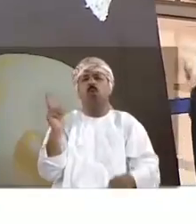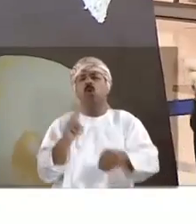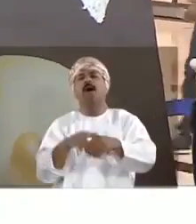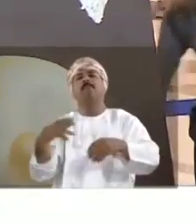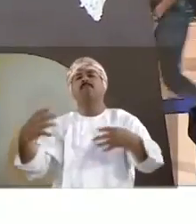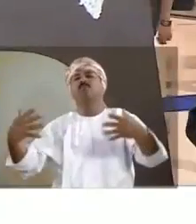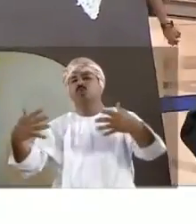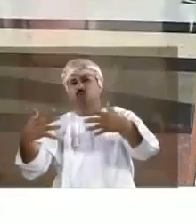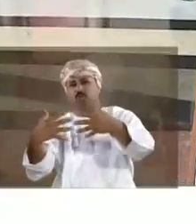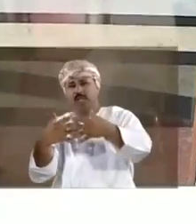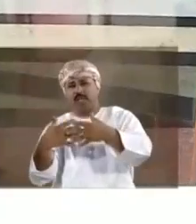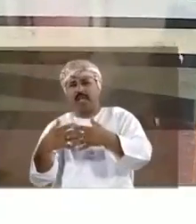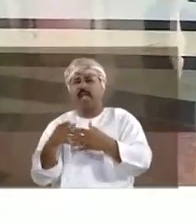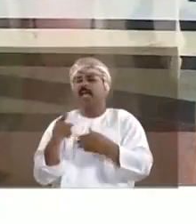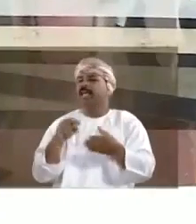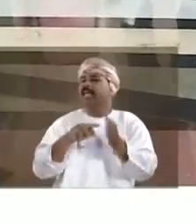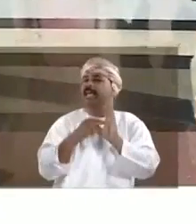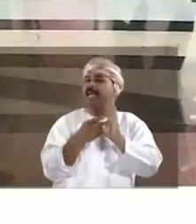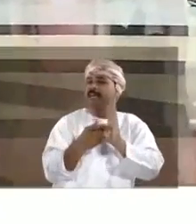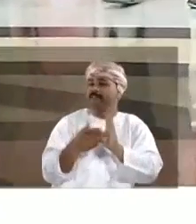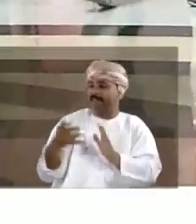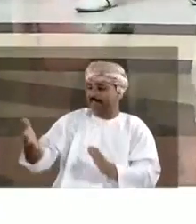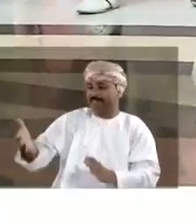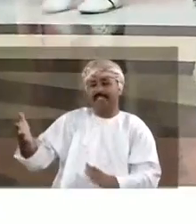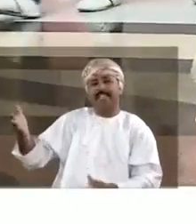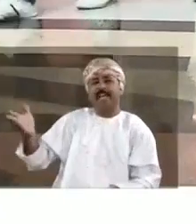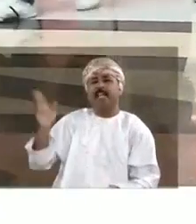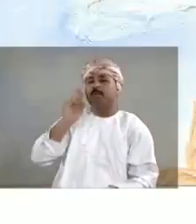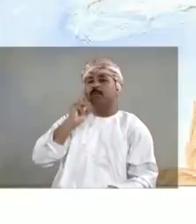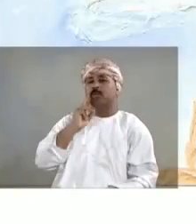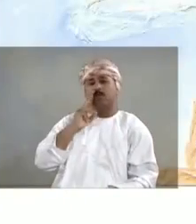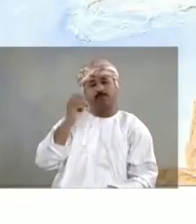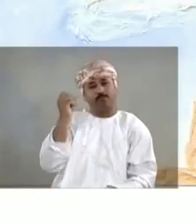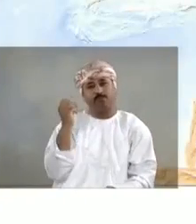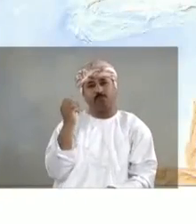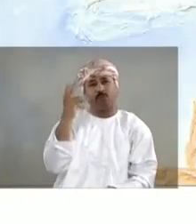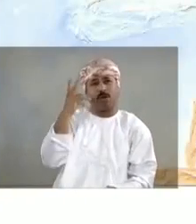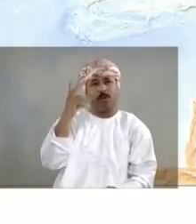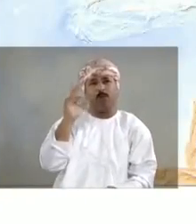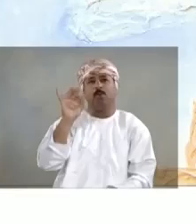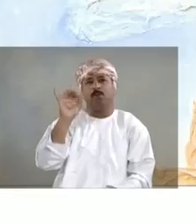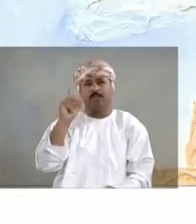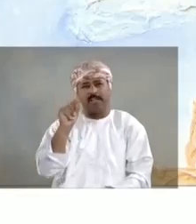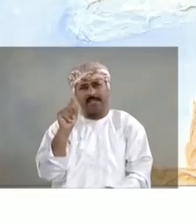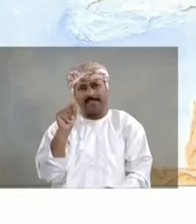مشاركة عززت قدرة الطالب الأصم على الإبداع.